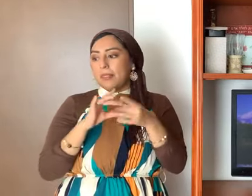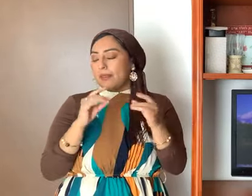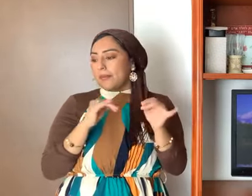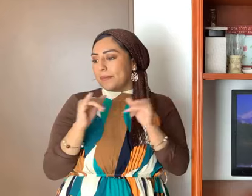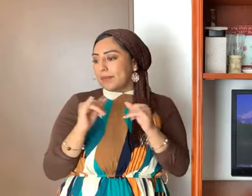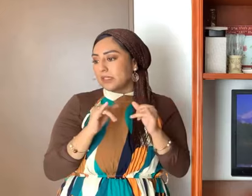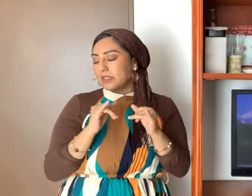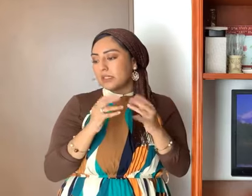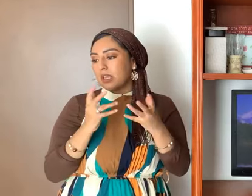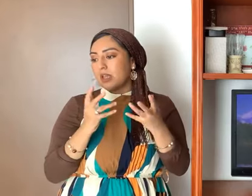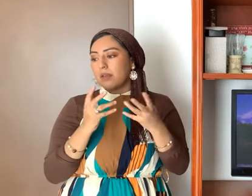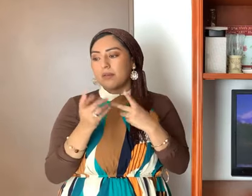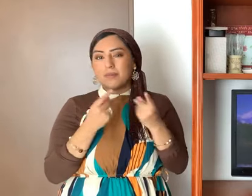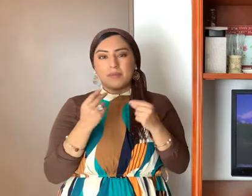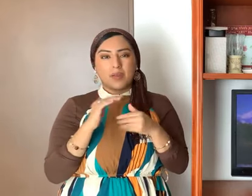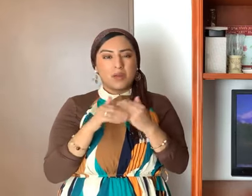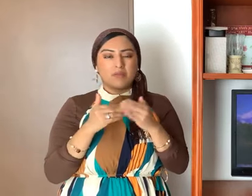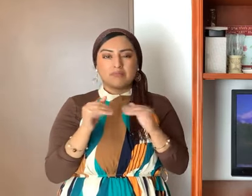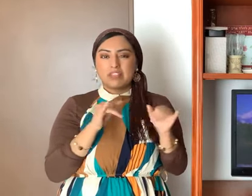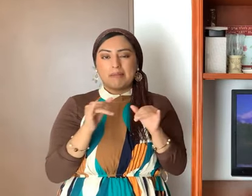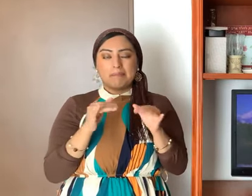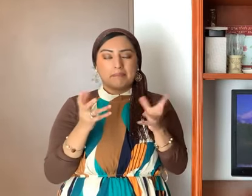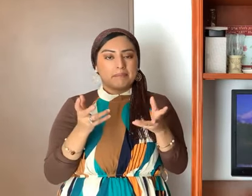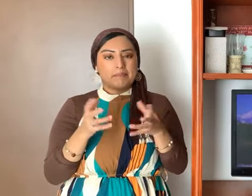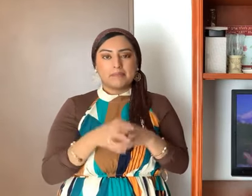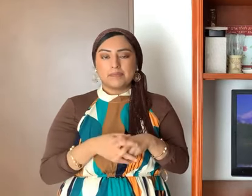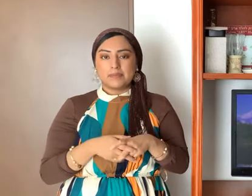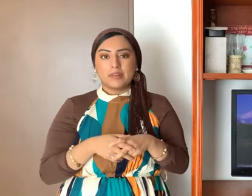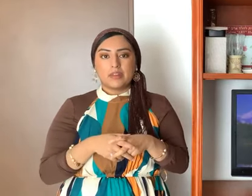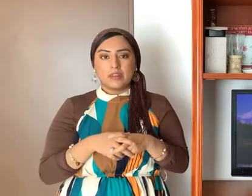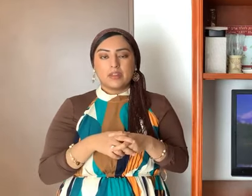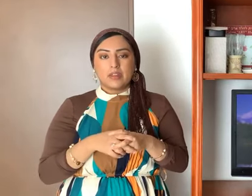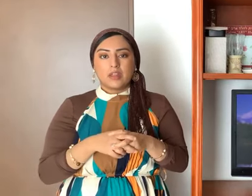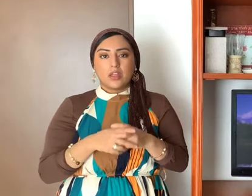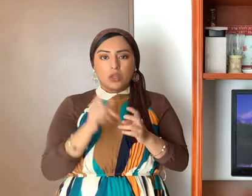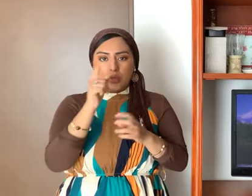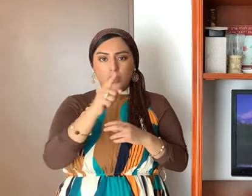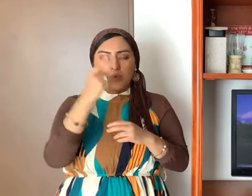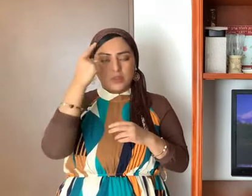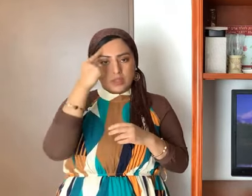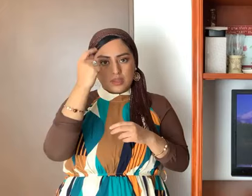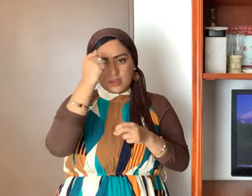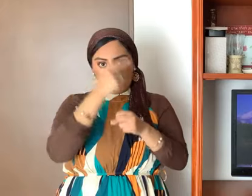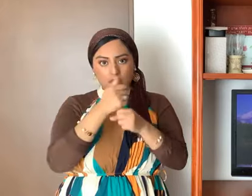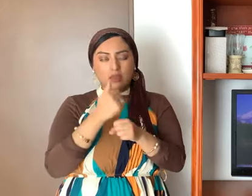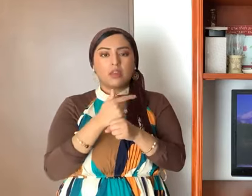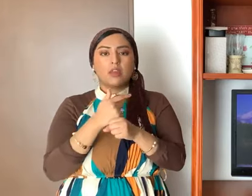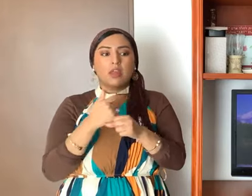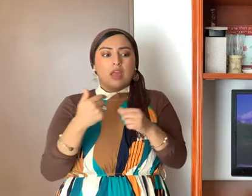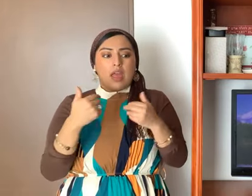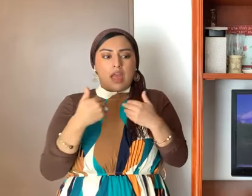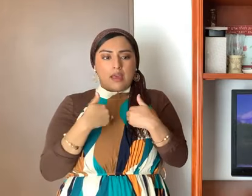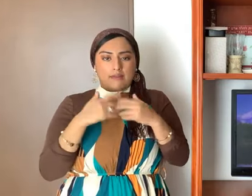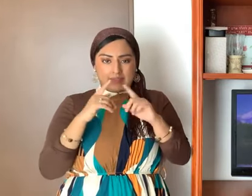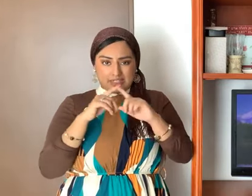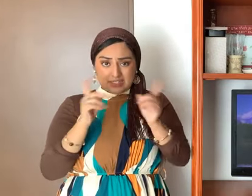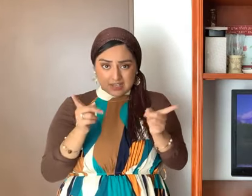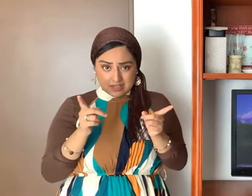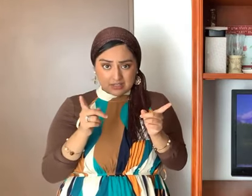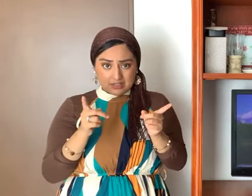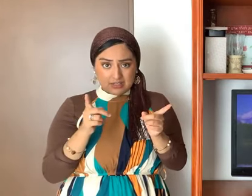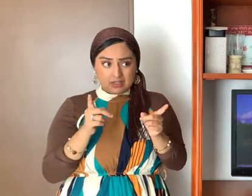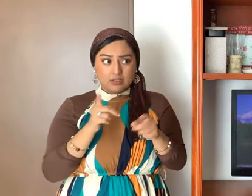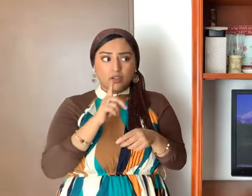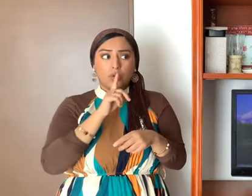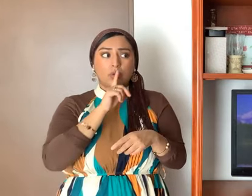siguen haciendo todo igual, para no entrar en detalles. ¿Ustedes creen, amados Sahim, que haya un cambio en ellos?